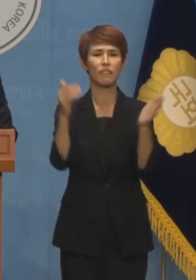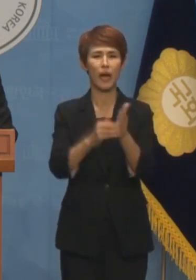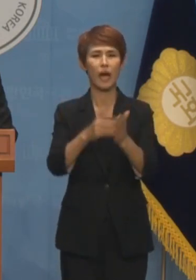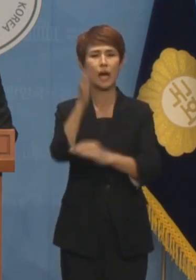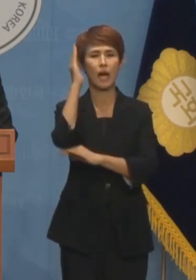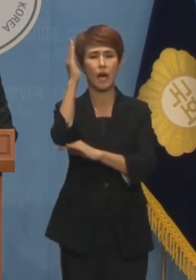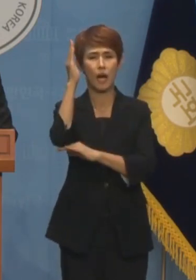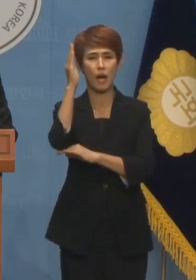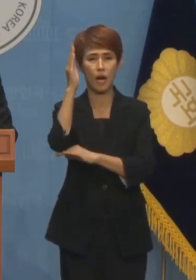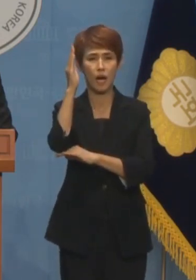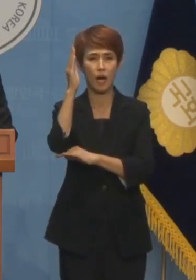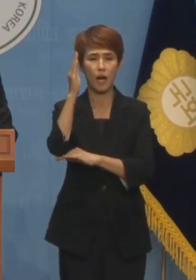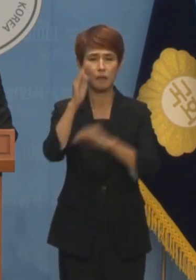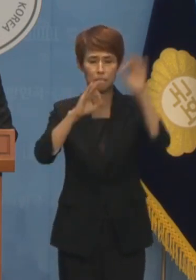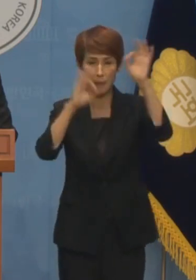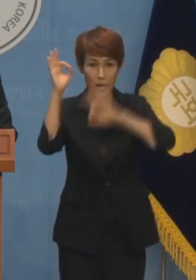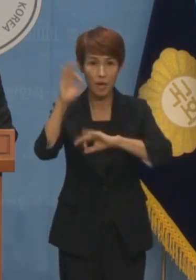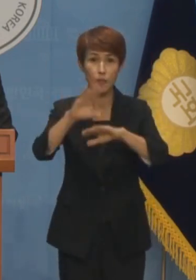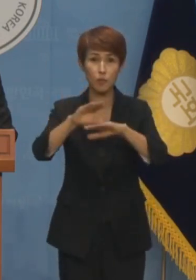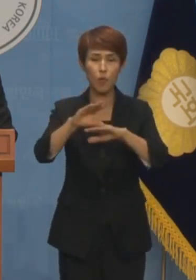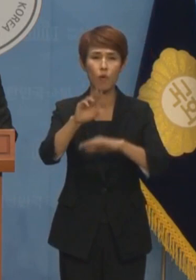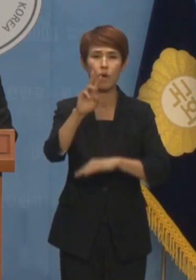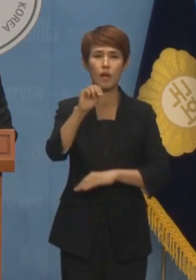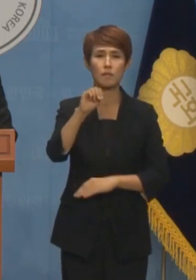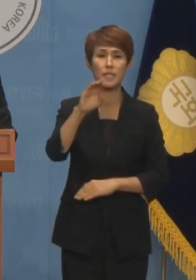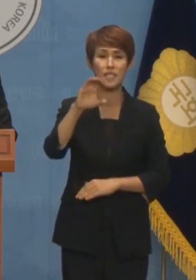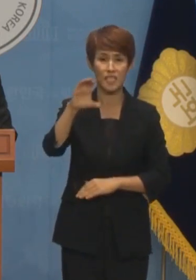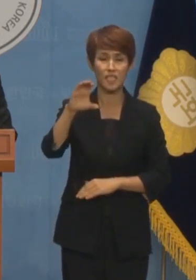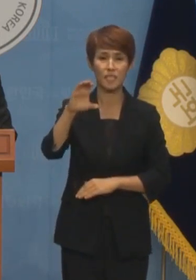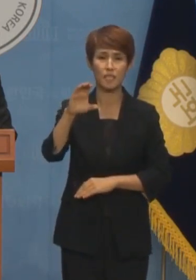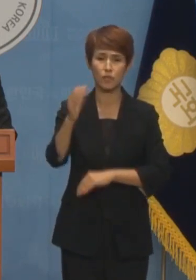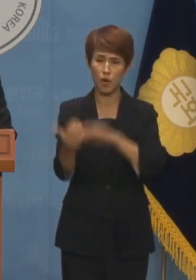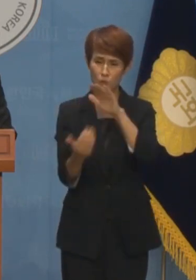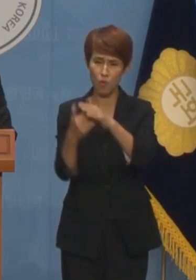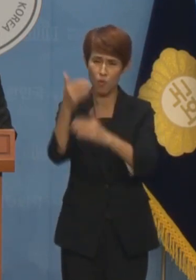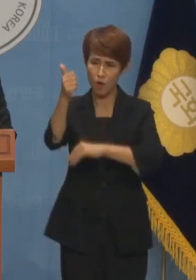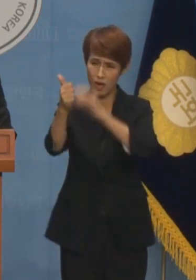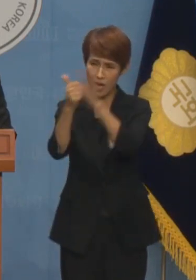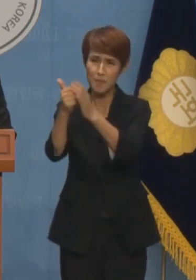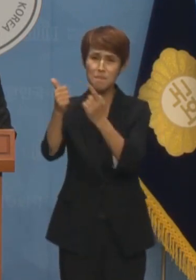폐륜적 보도를 일삼았던 MBC 보도 최고 책임자였습니다.